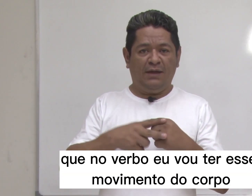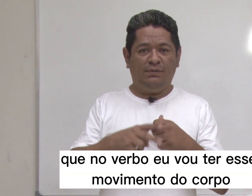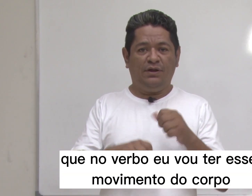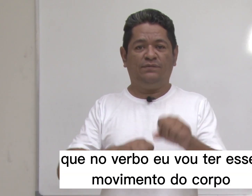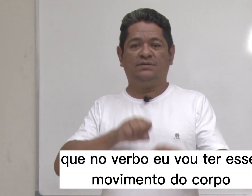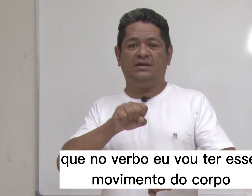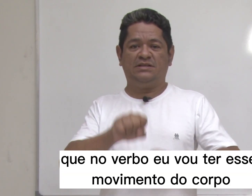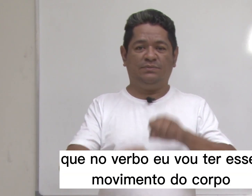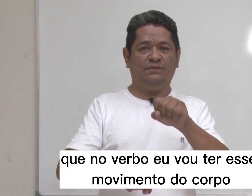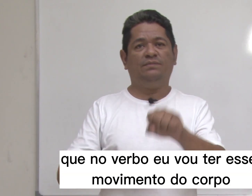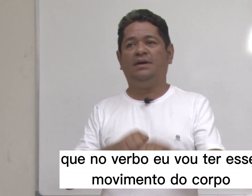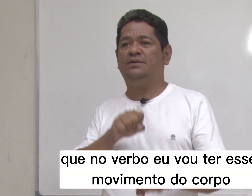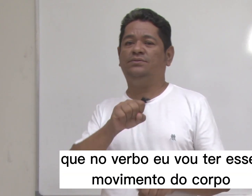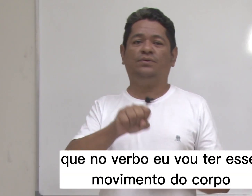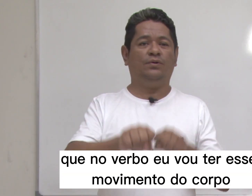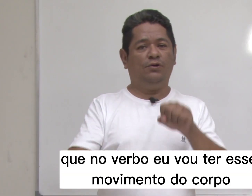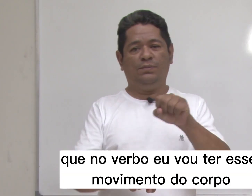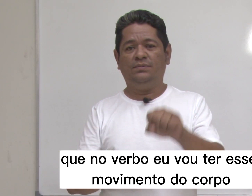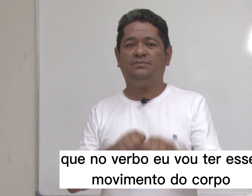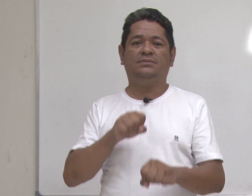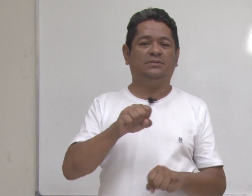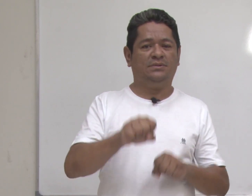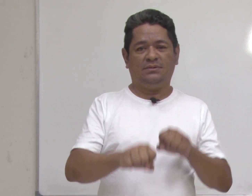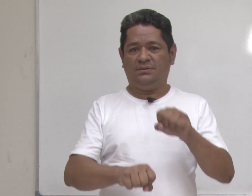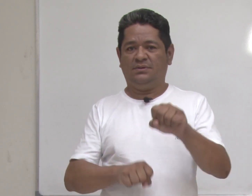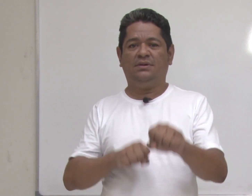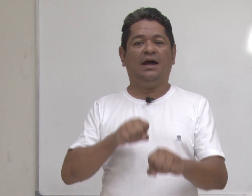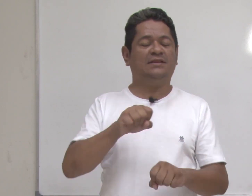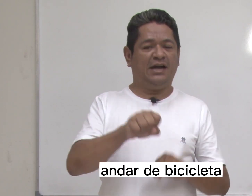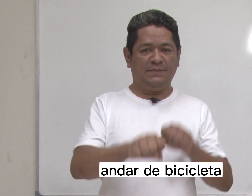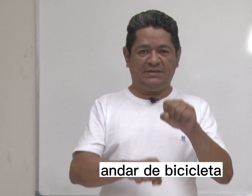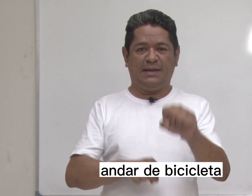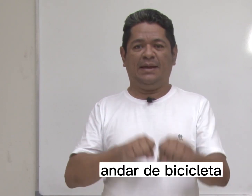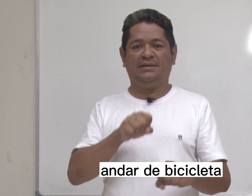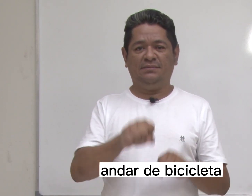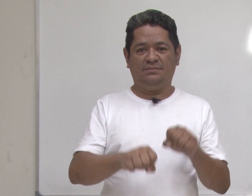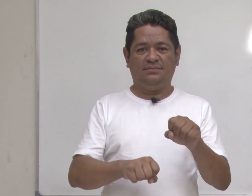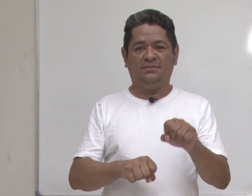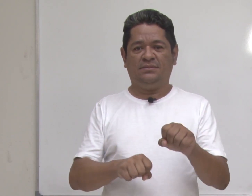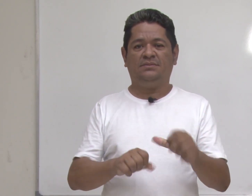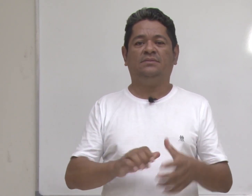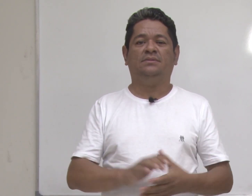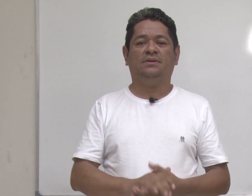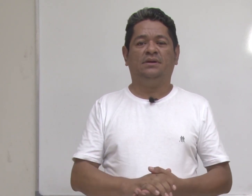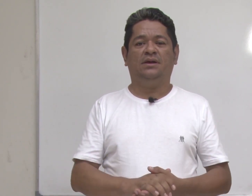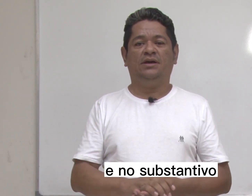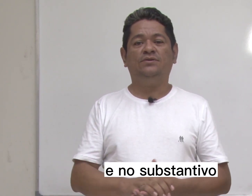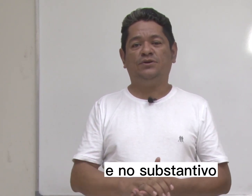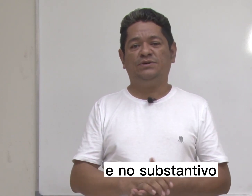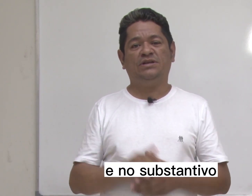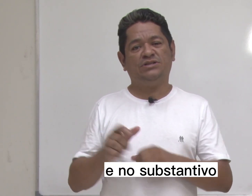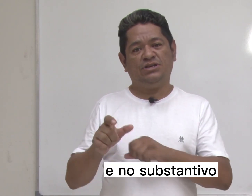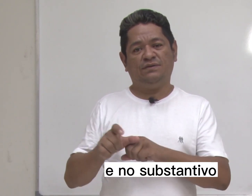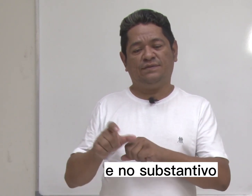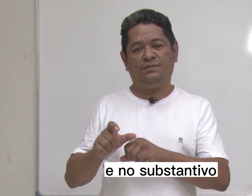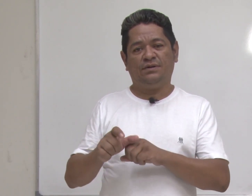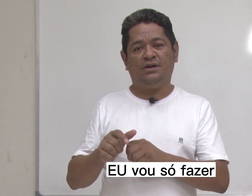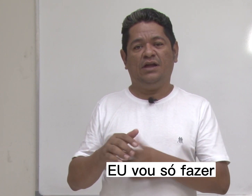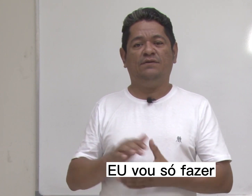verbo eu vou ter esse movimento do corpo, andar de bicicleta, e no substantivo eu vou